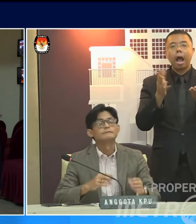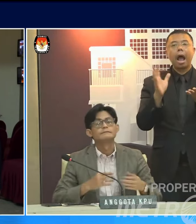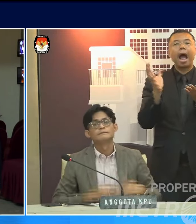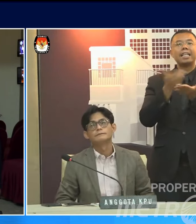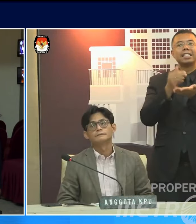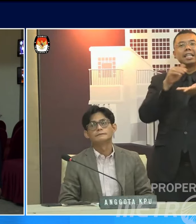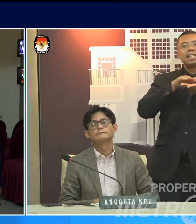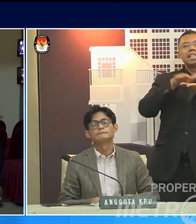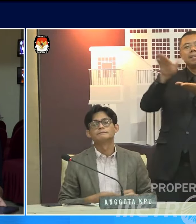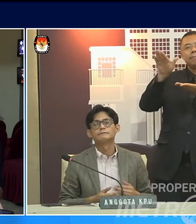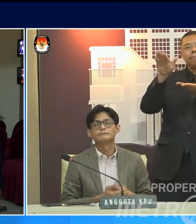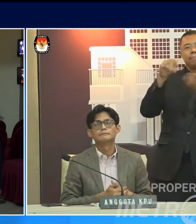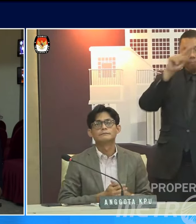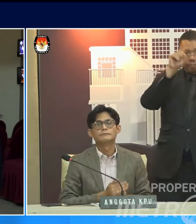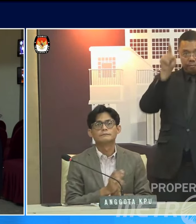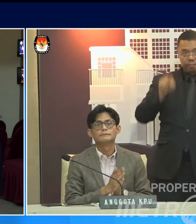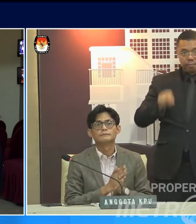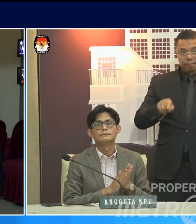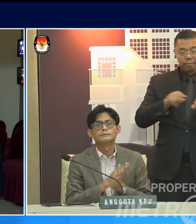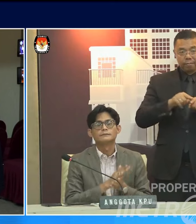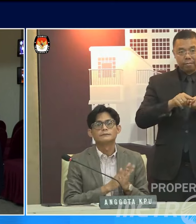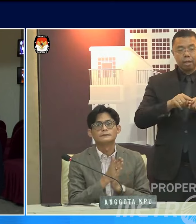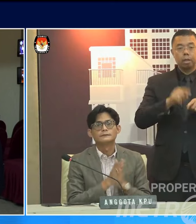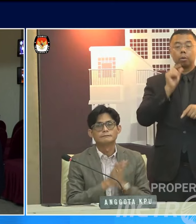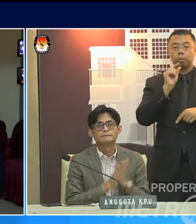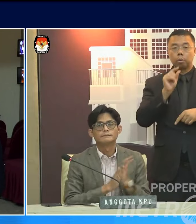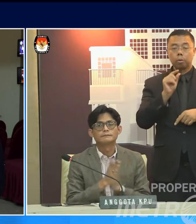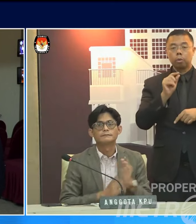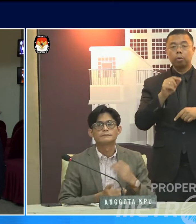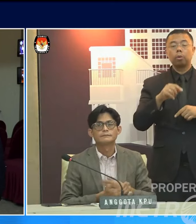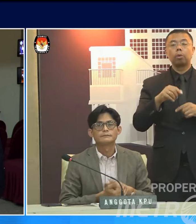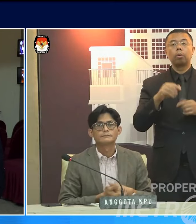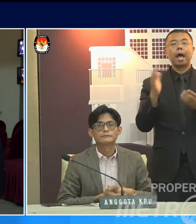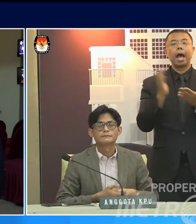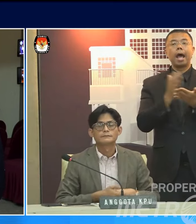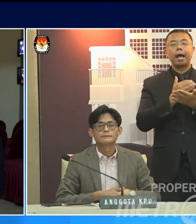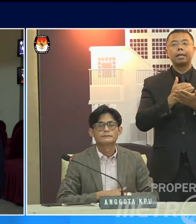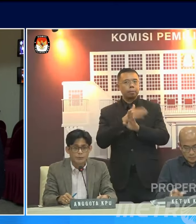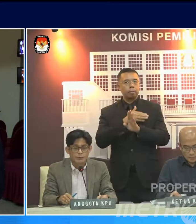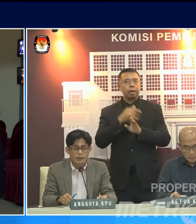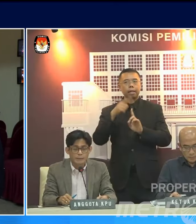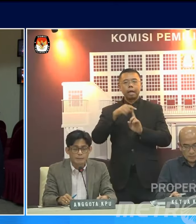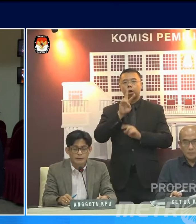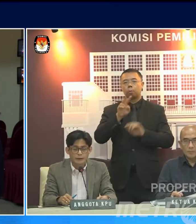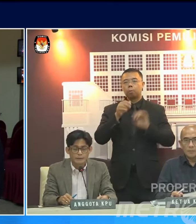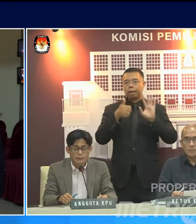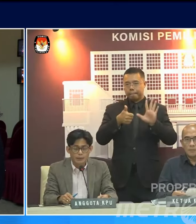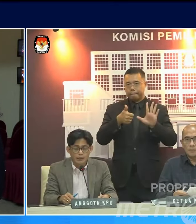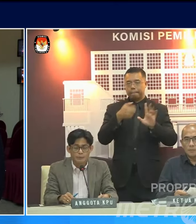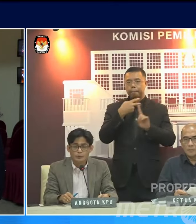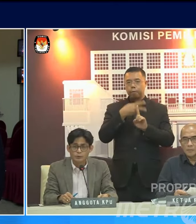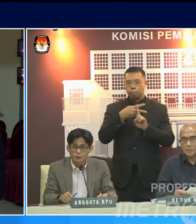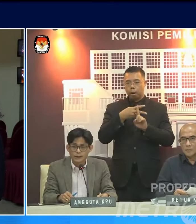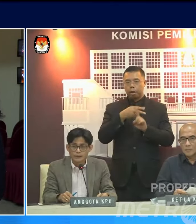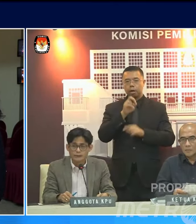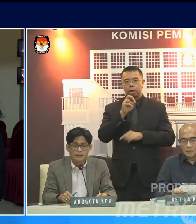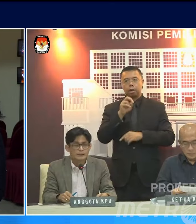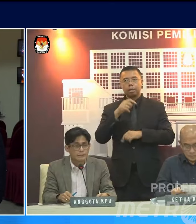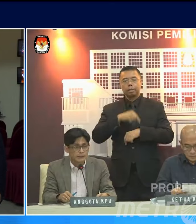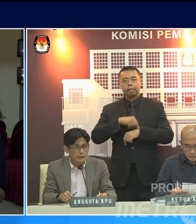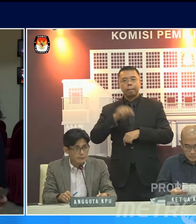suara ulang, yaitu Malaysia di Kuala Lumpur, di mana nantinya di Malaysia sendiri akan melakukan pemungutan